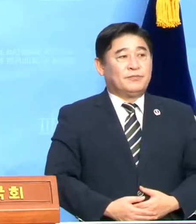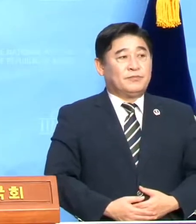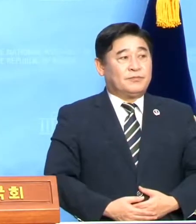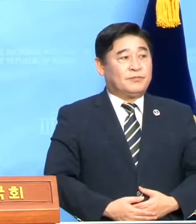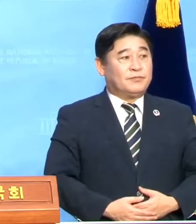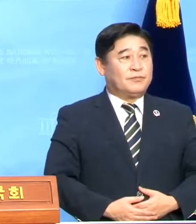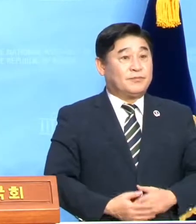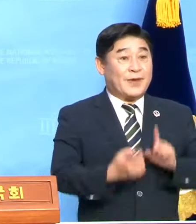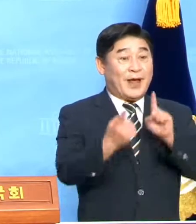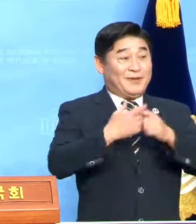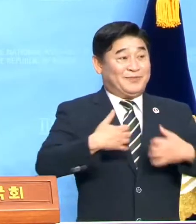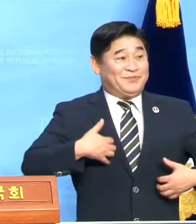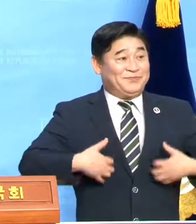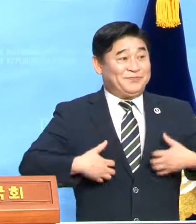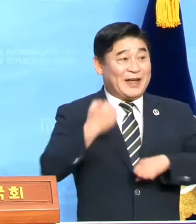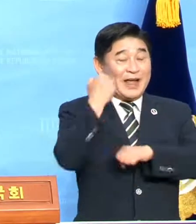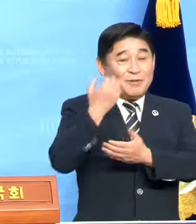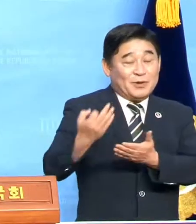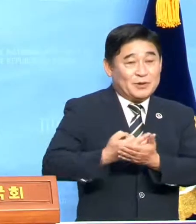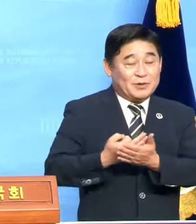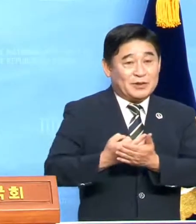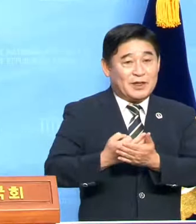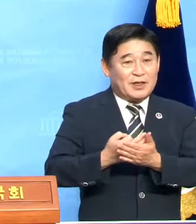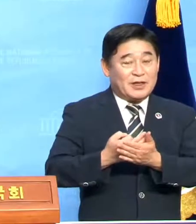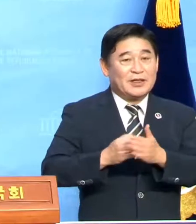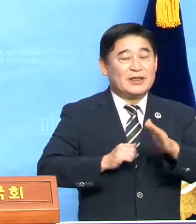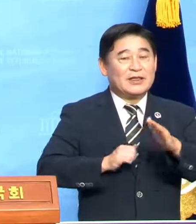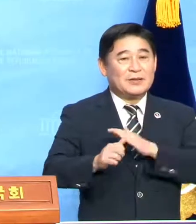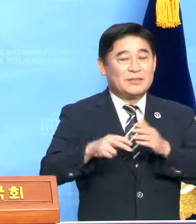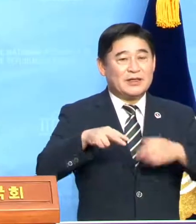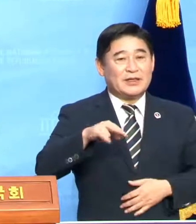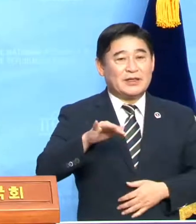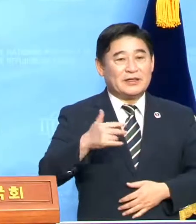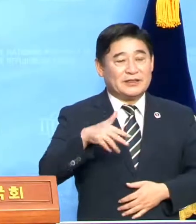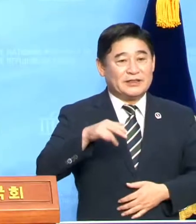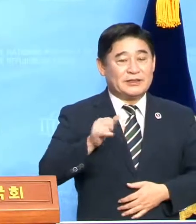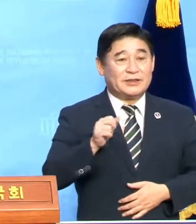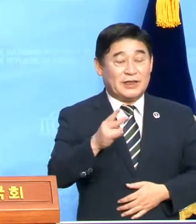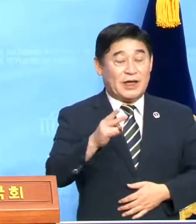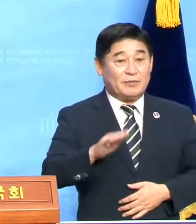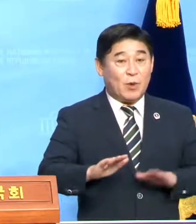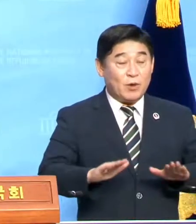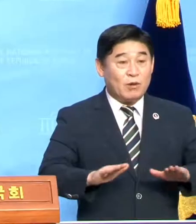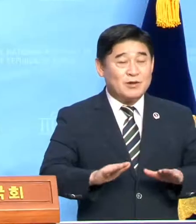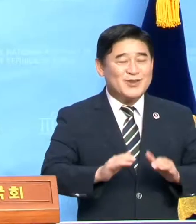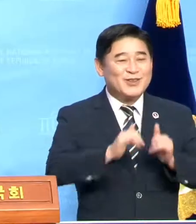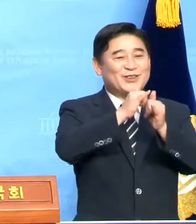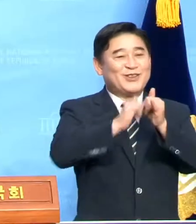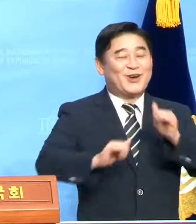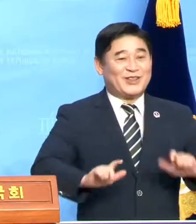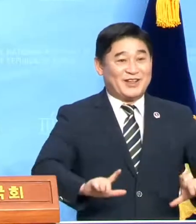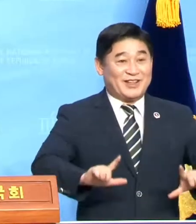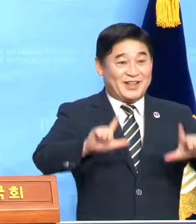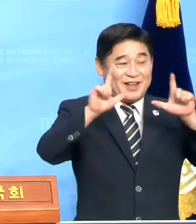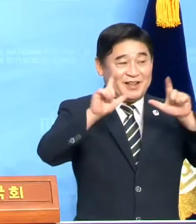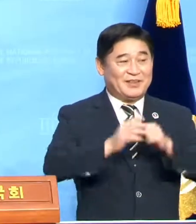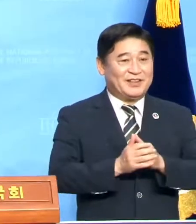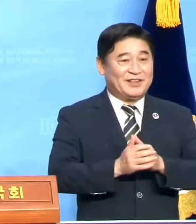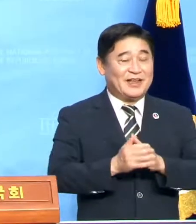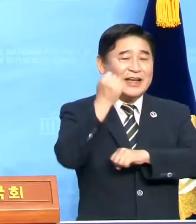네 반갑습니다 기본소득 땅 상임대표 신지 해입니다 오늘 매우 역사적인 날입니다